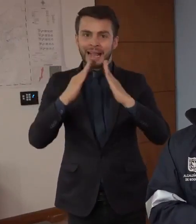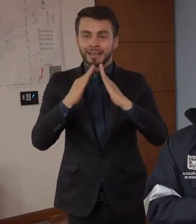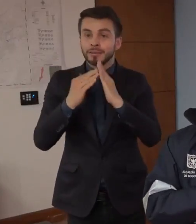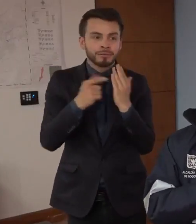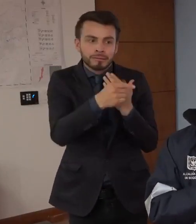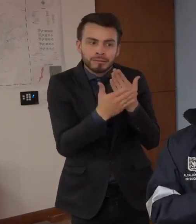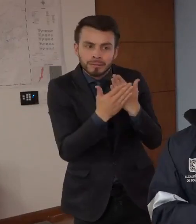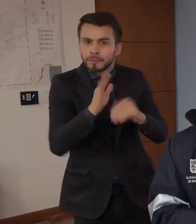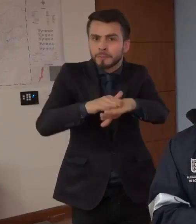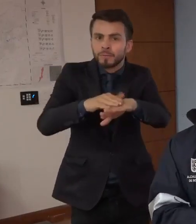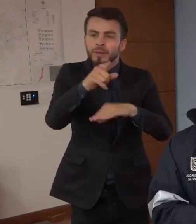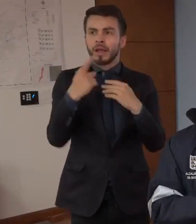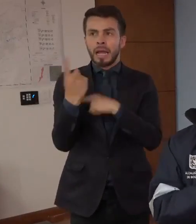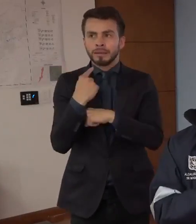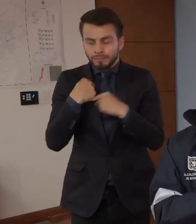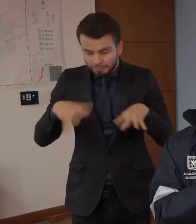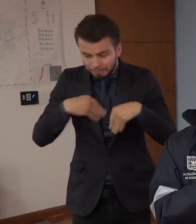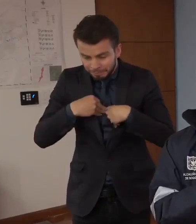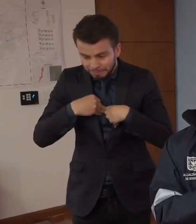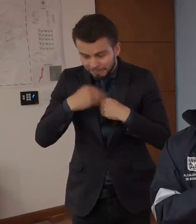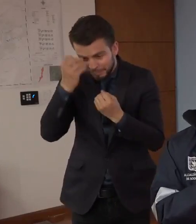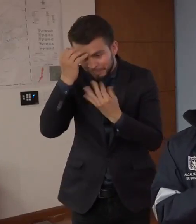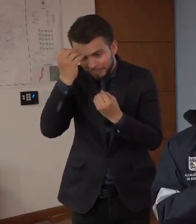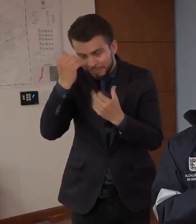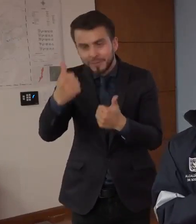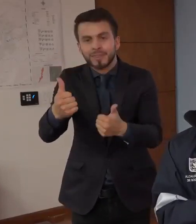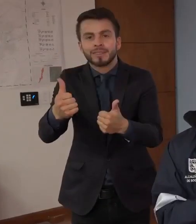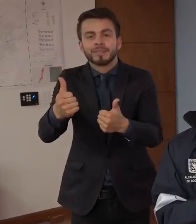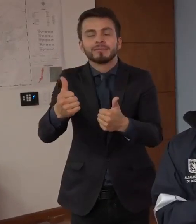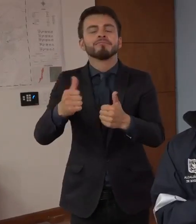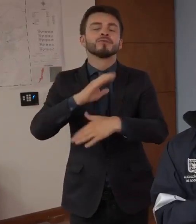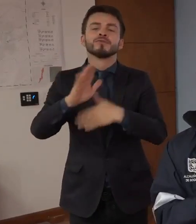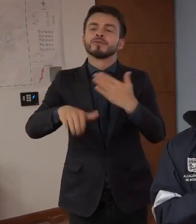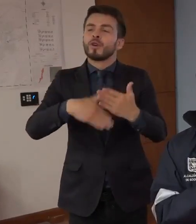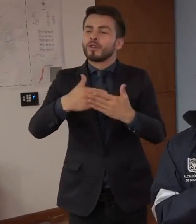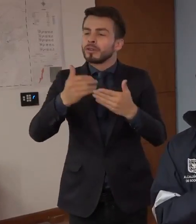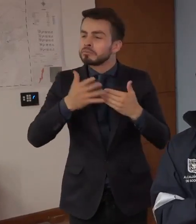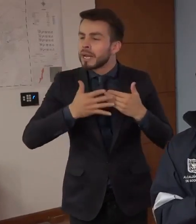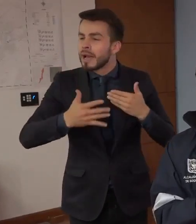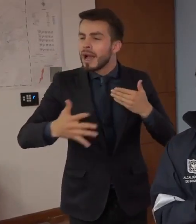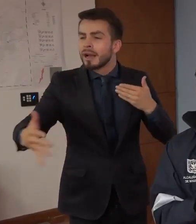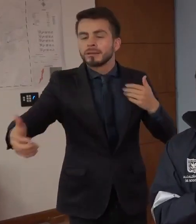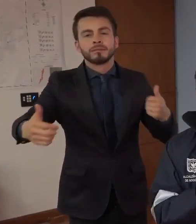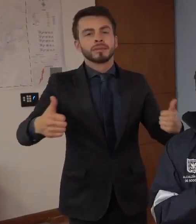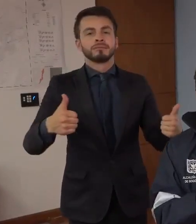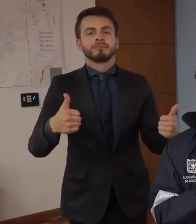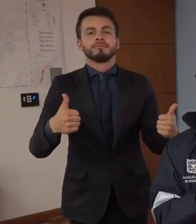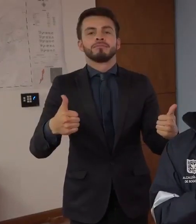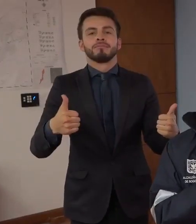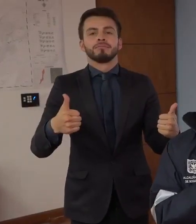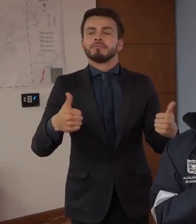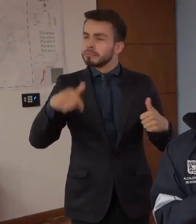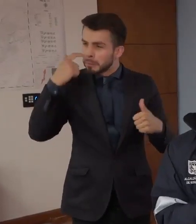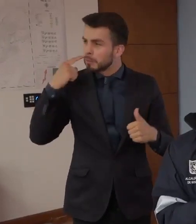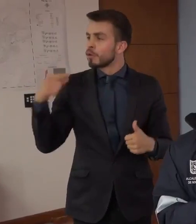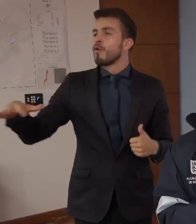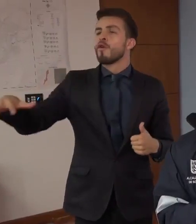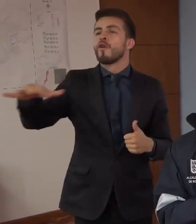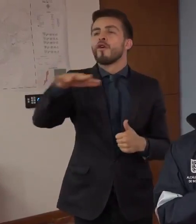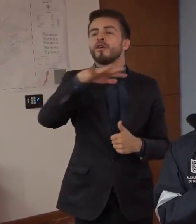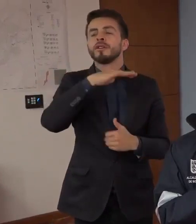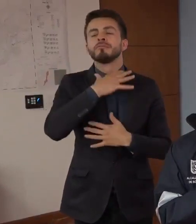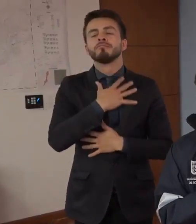instrucciones, por cumplirlas. Todo va a salir bien. No se preocupen. Todo va a salir bien.